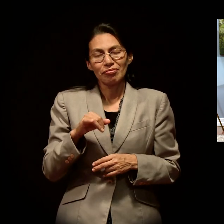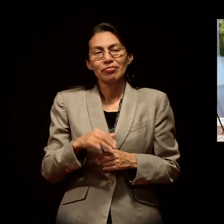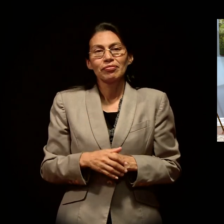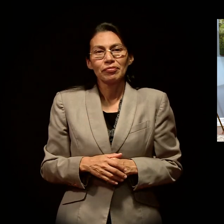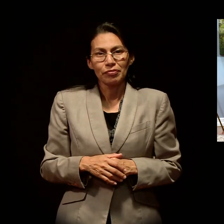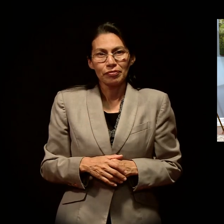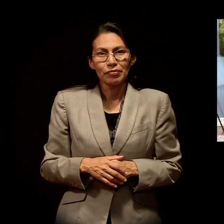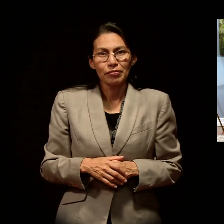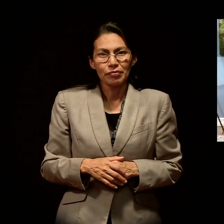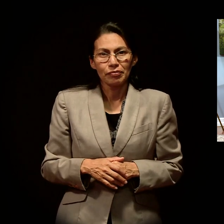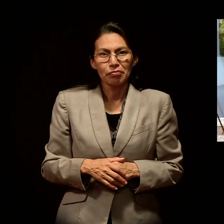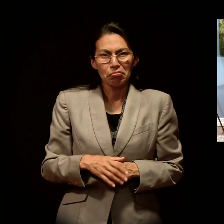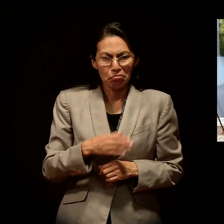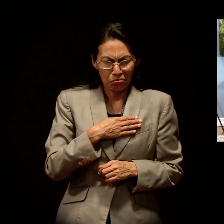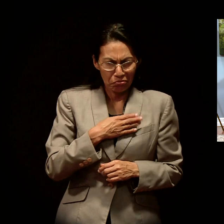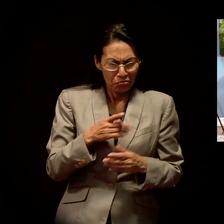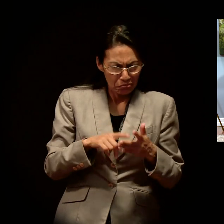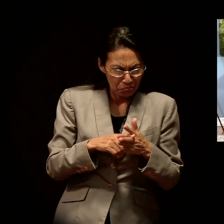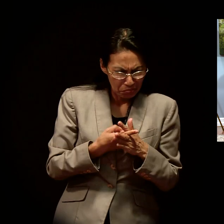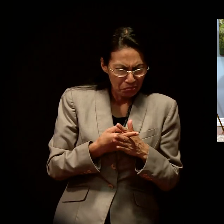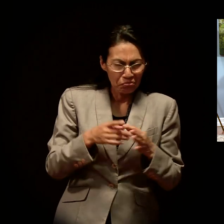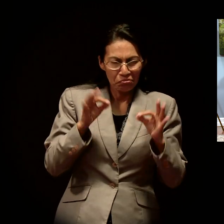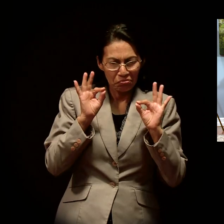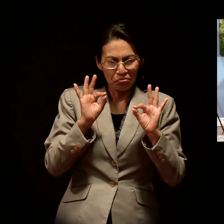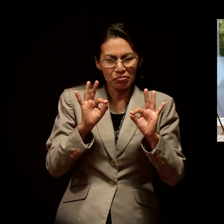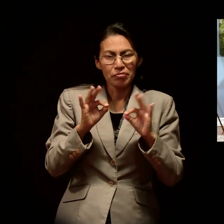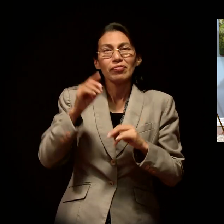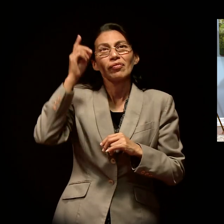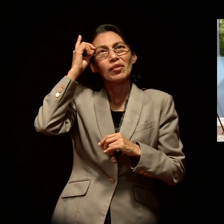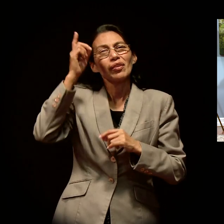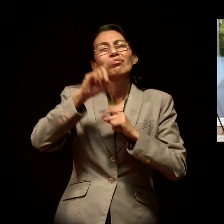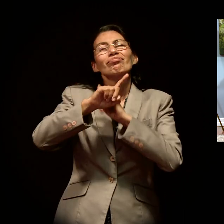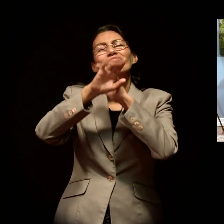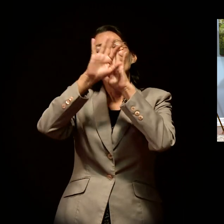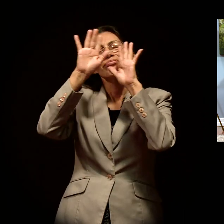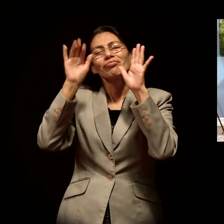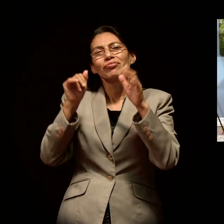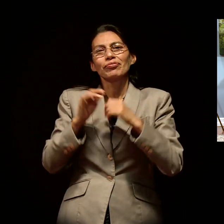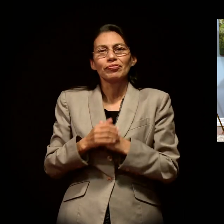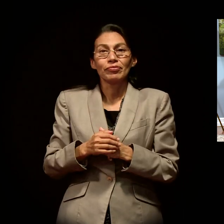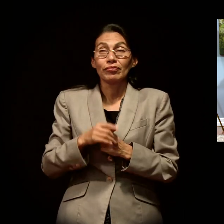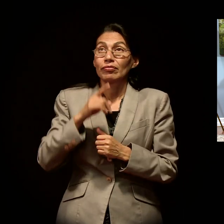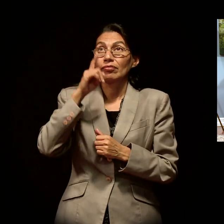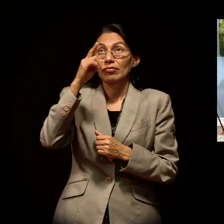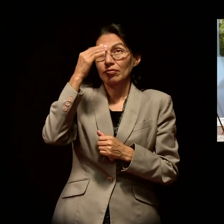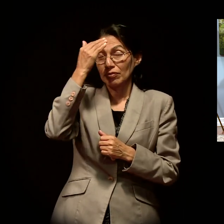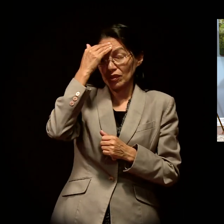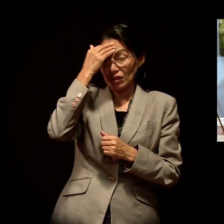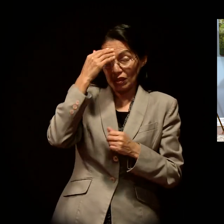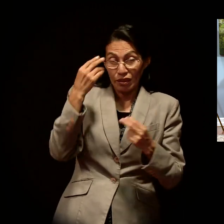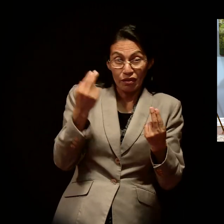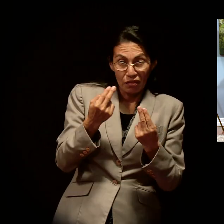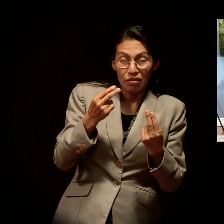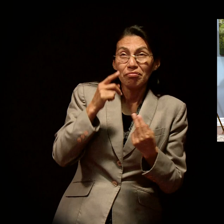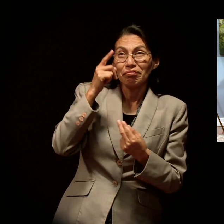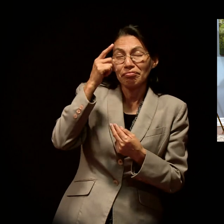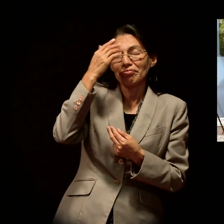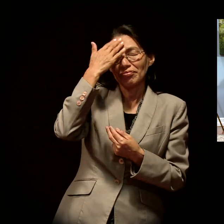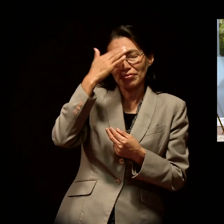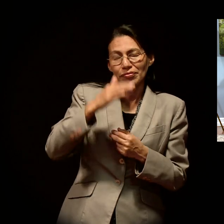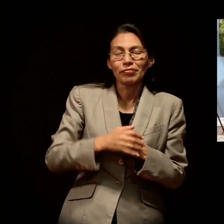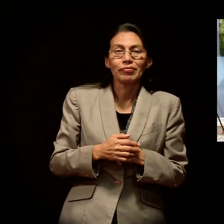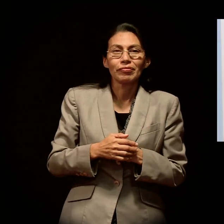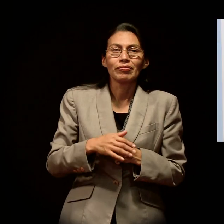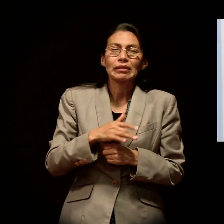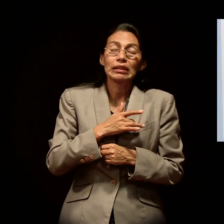suficientes verdad sí buen arranque Así que la gloria sea para Dios él conoce